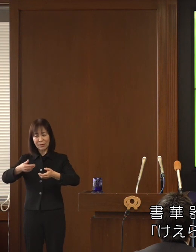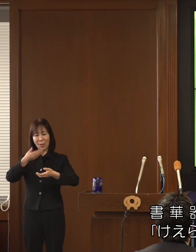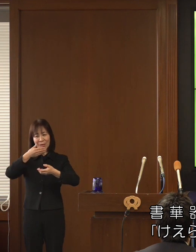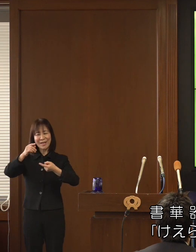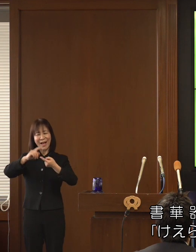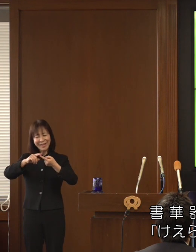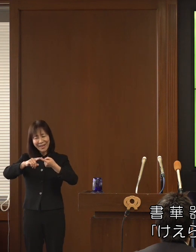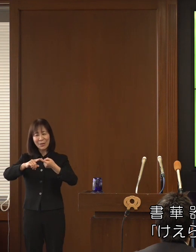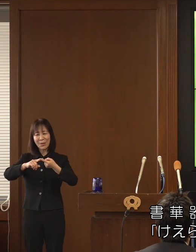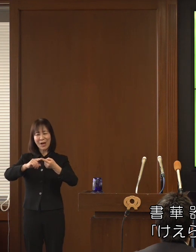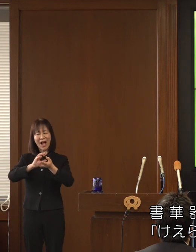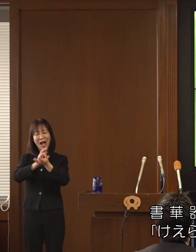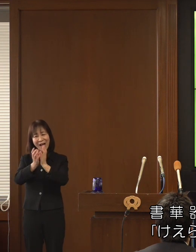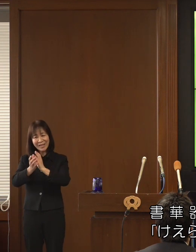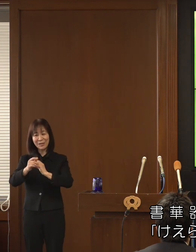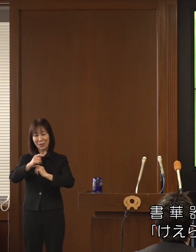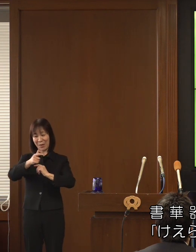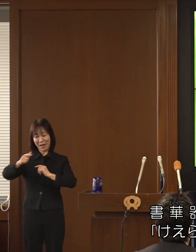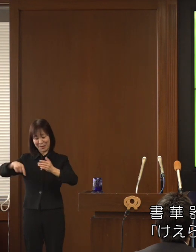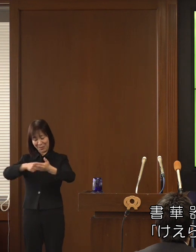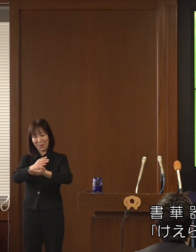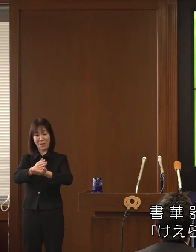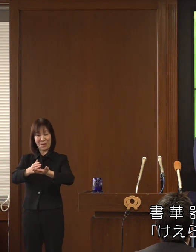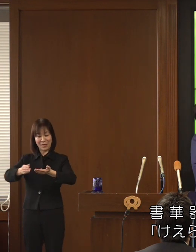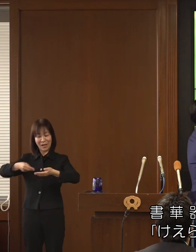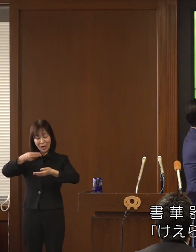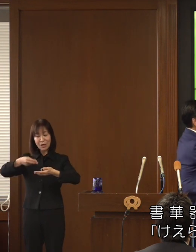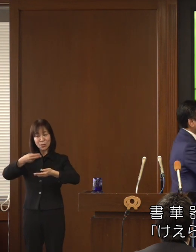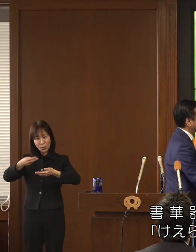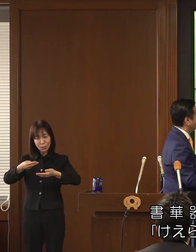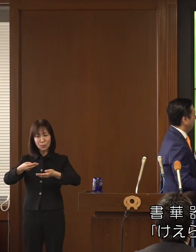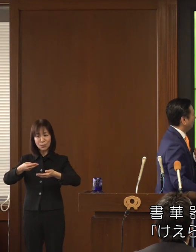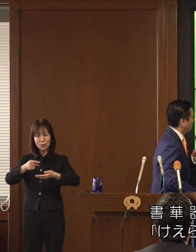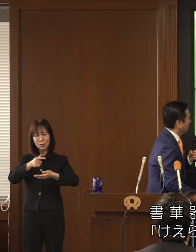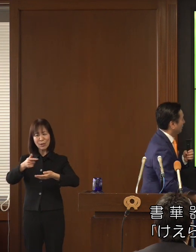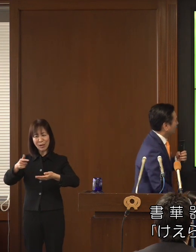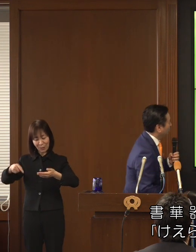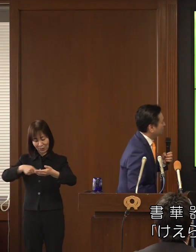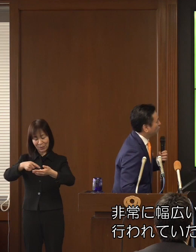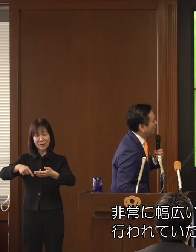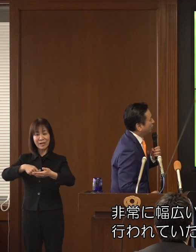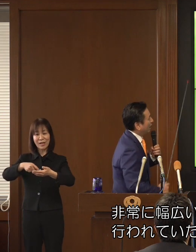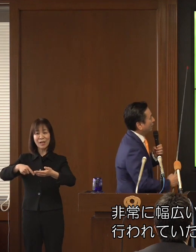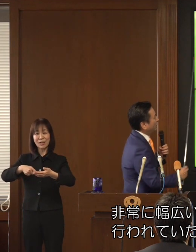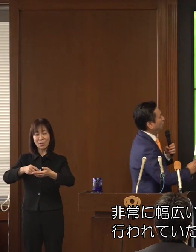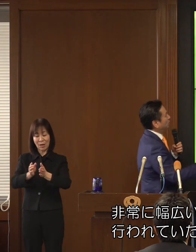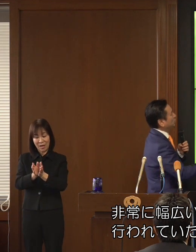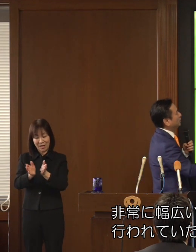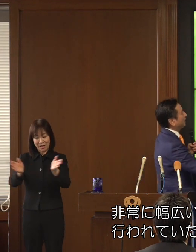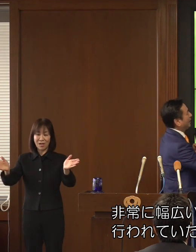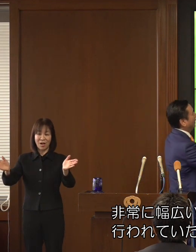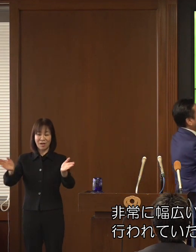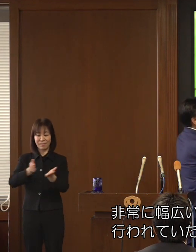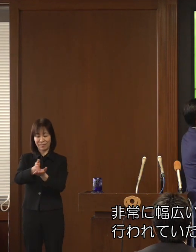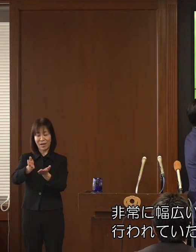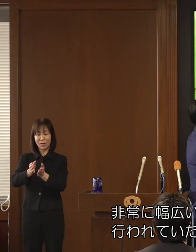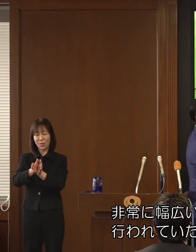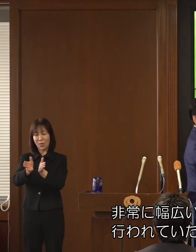旗頭、そして、まあ、食、まあ、経団とかですね、まあまあ、非常に幅広い分